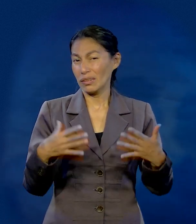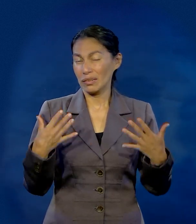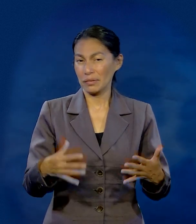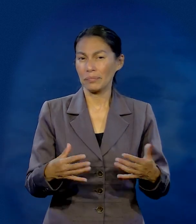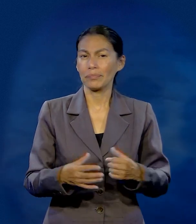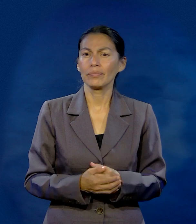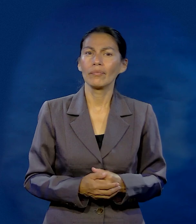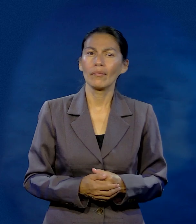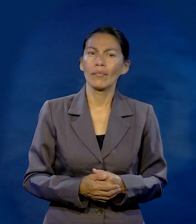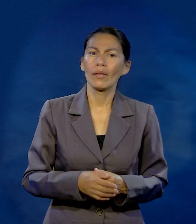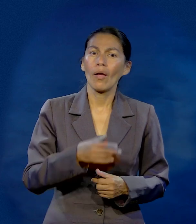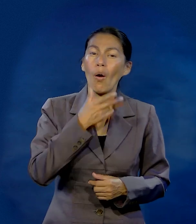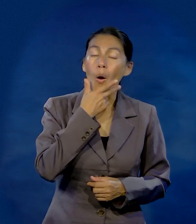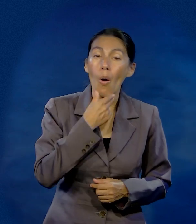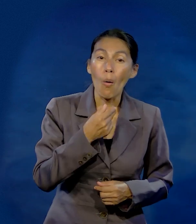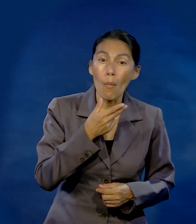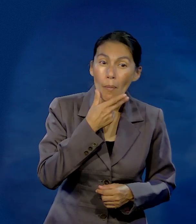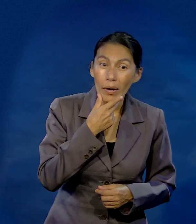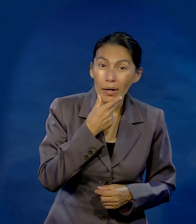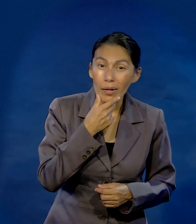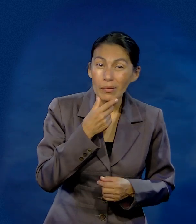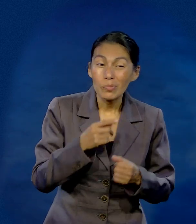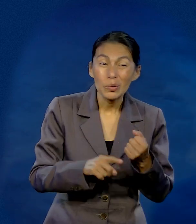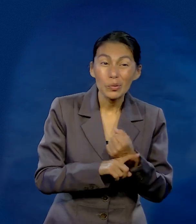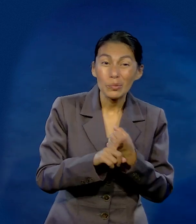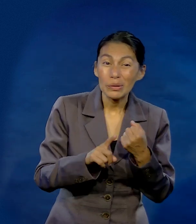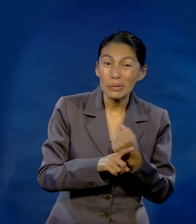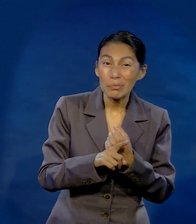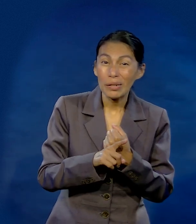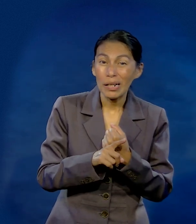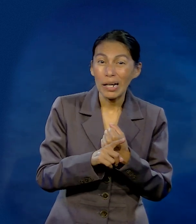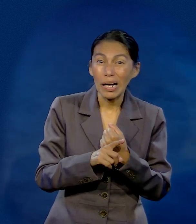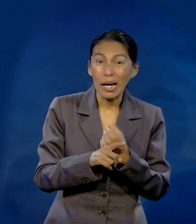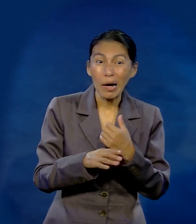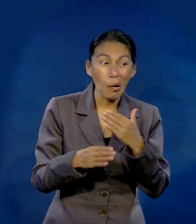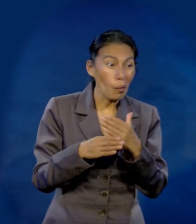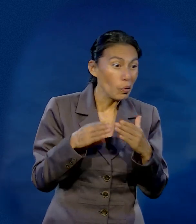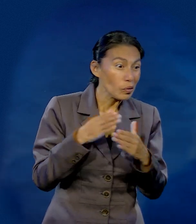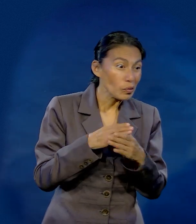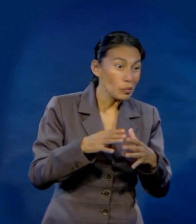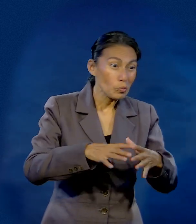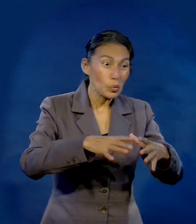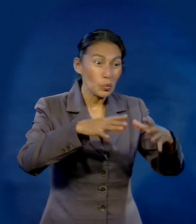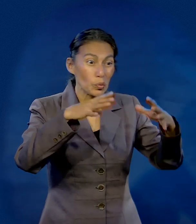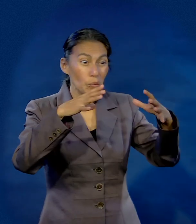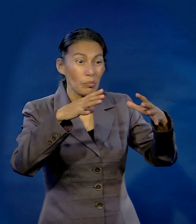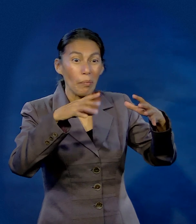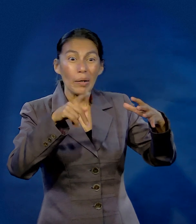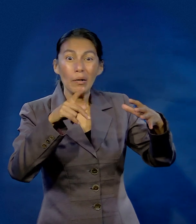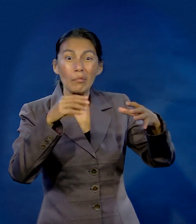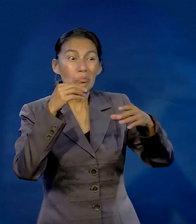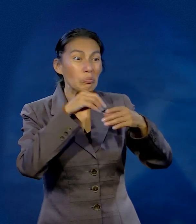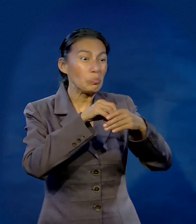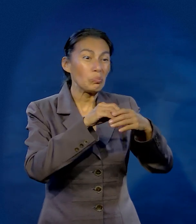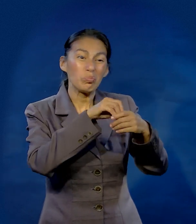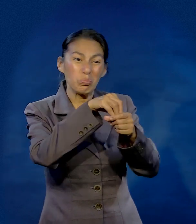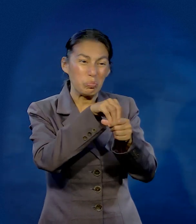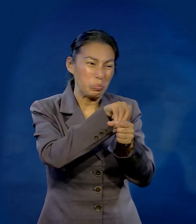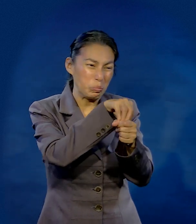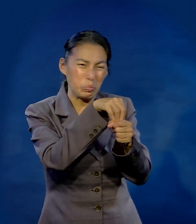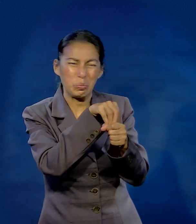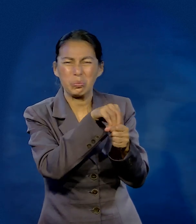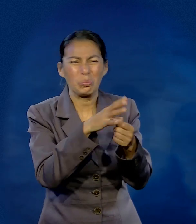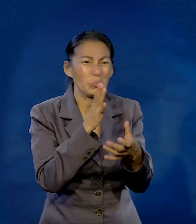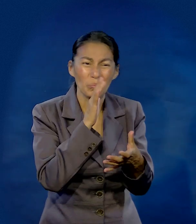rico tenía un terreno que le produjo mucho fruto decir el hombre era próspero segunda característica